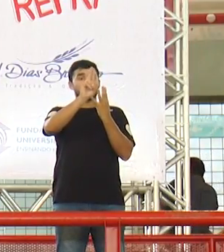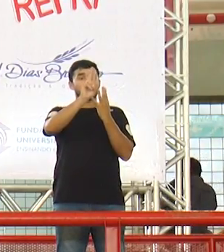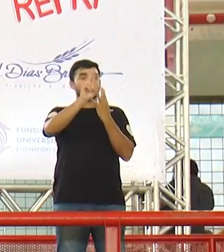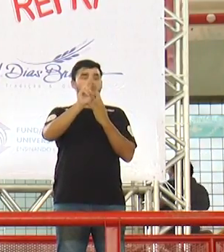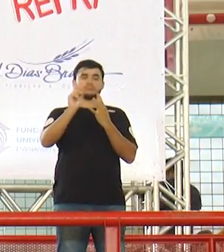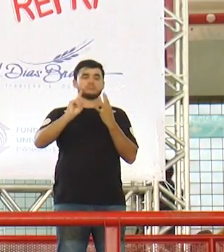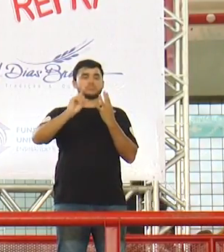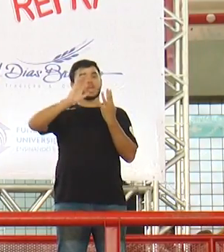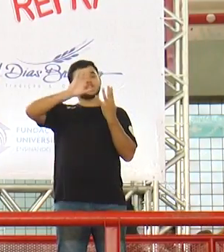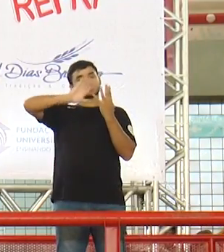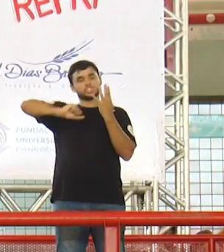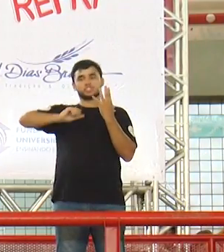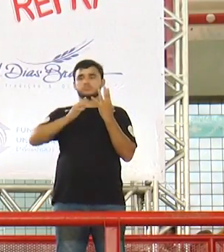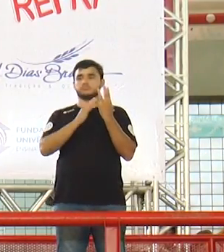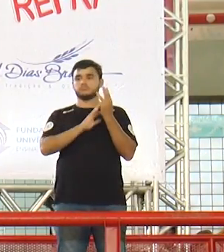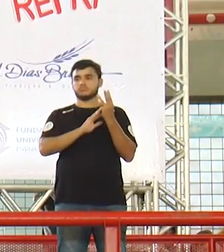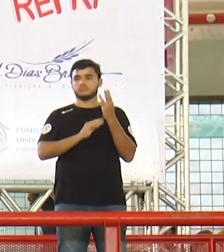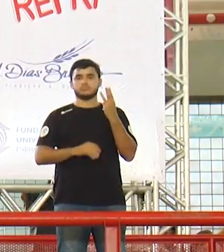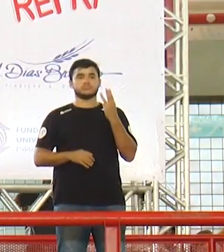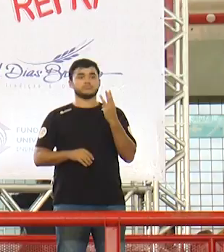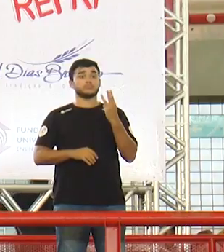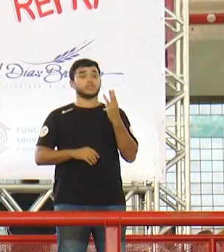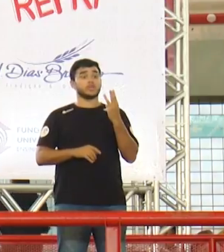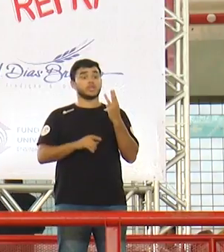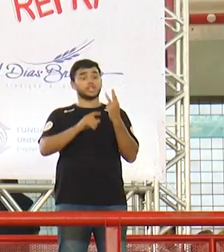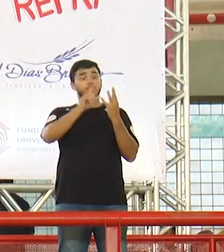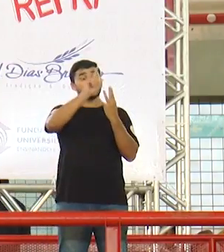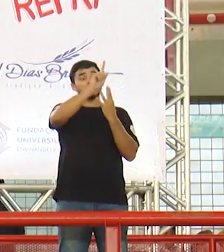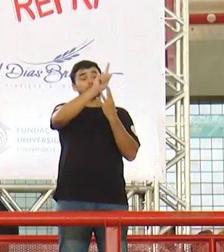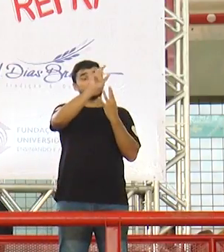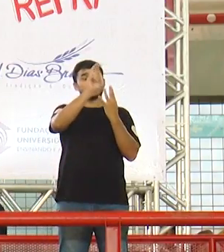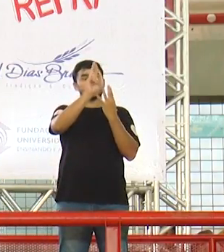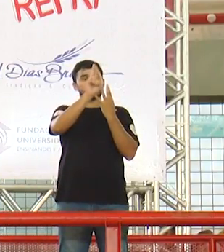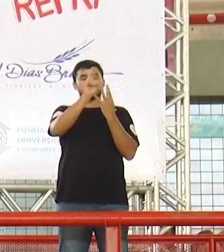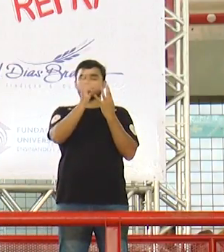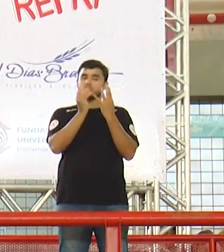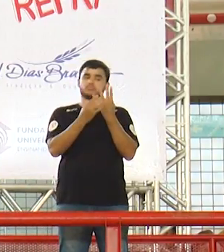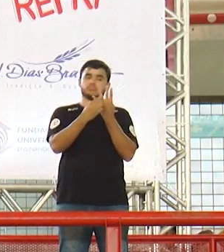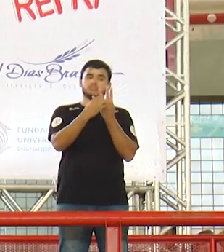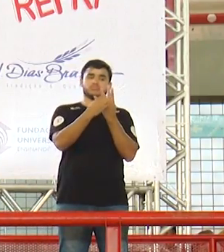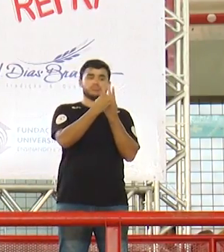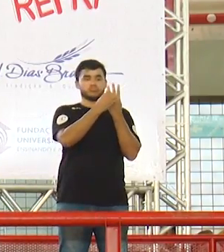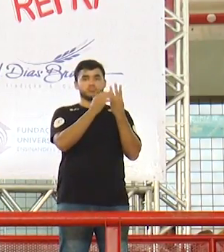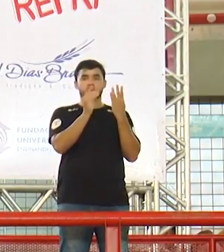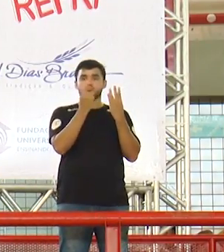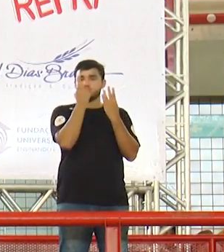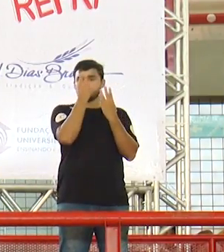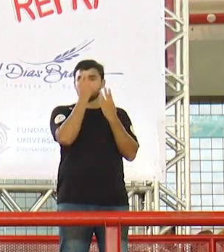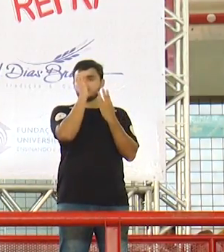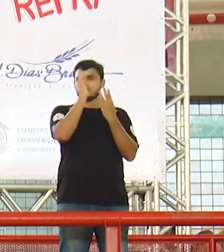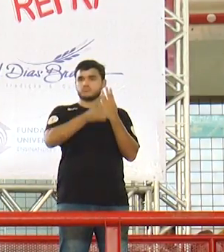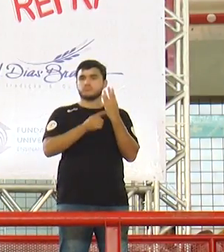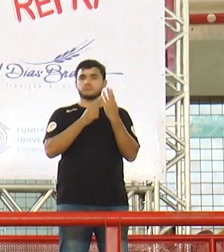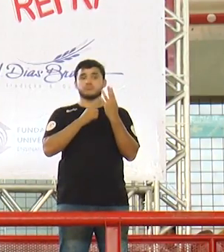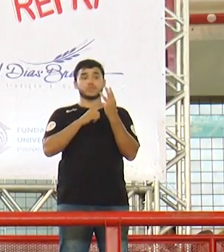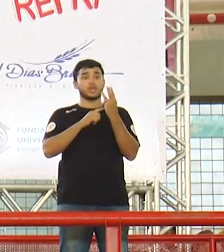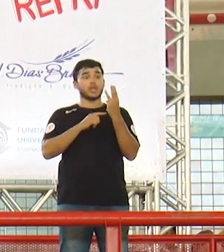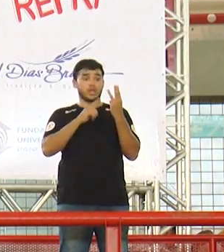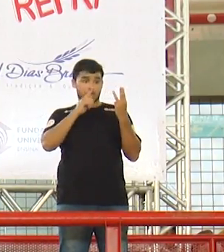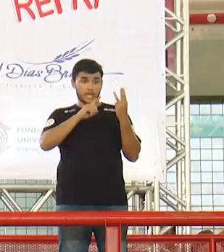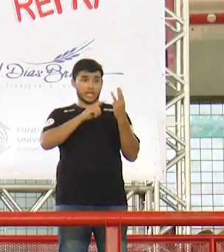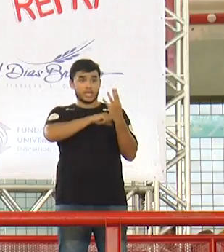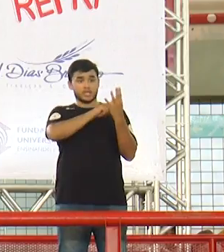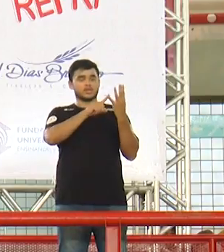sangue. Então o GU corresponde a um som só. E o E no final é